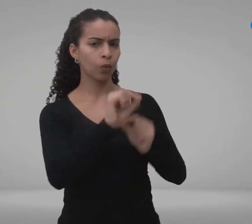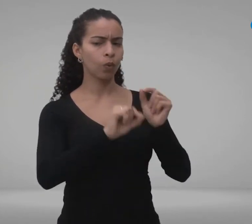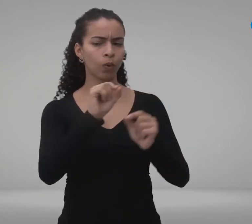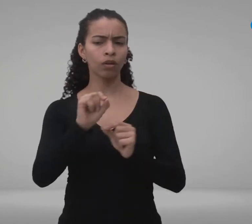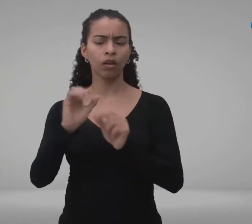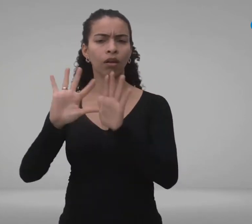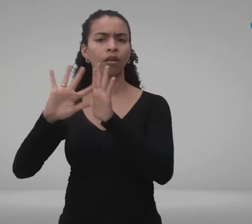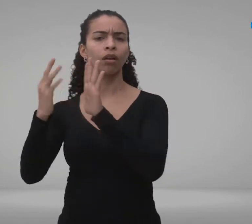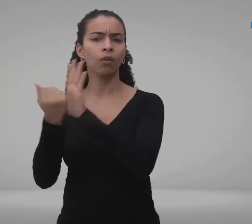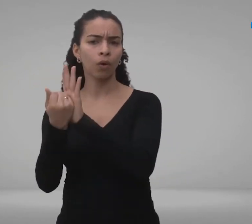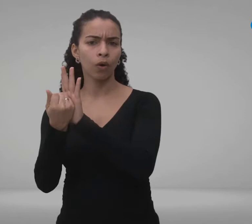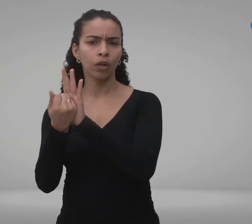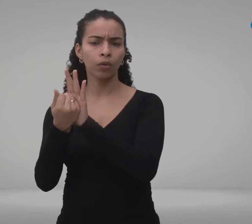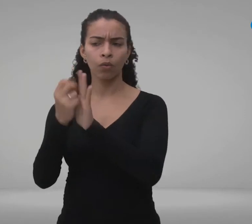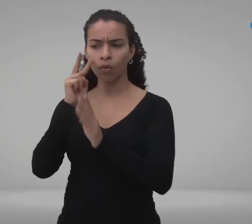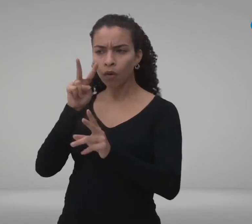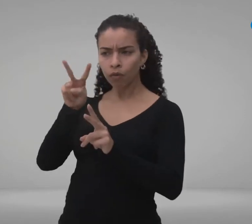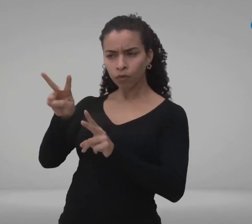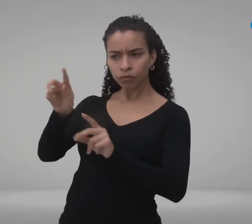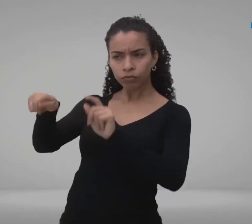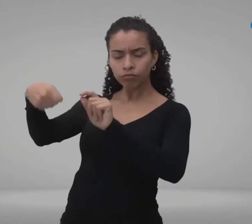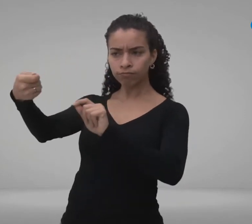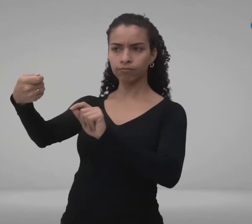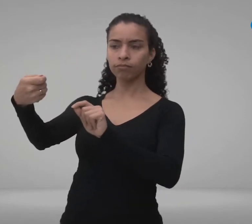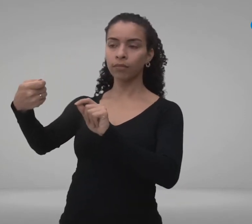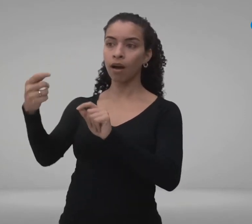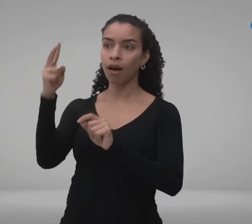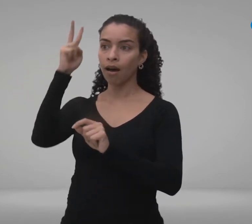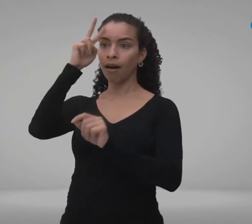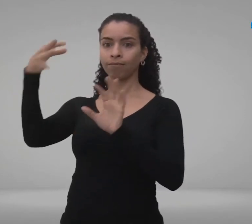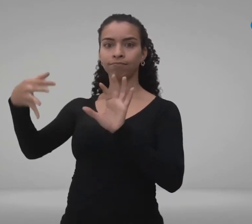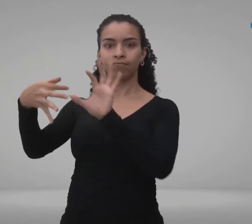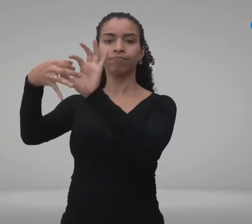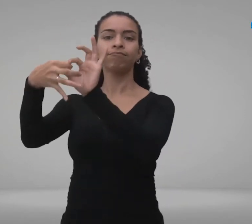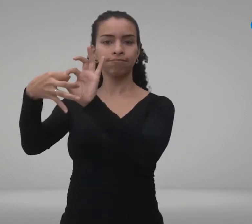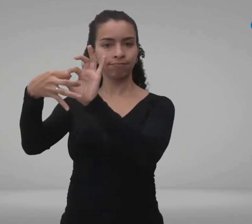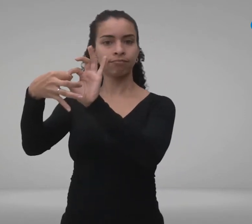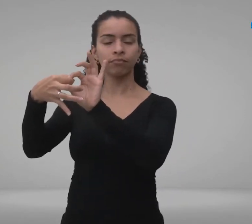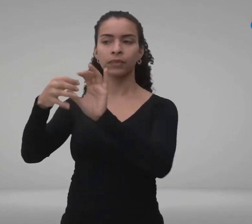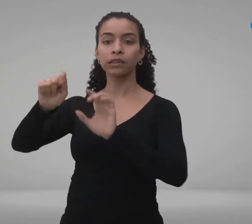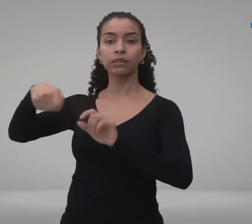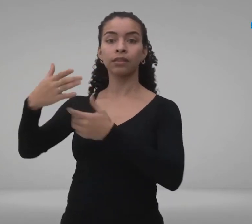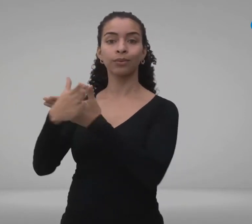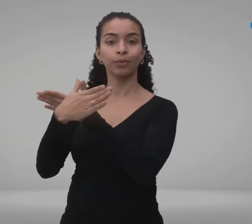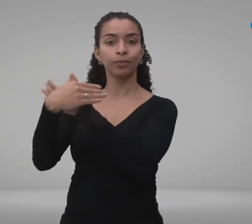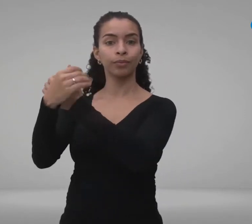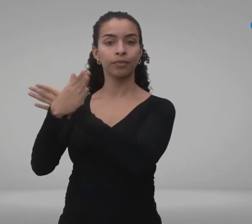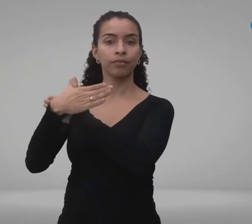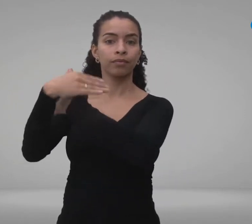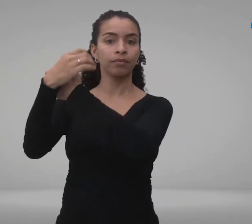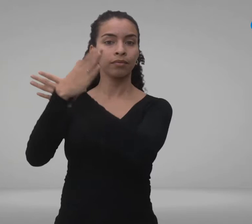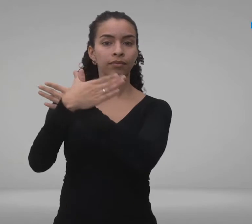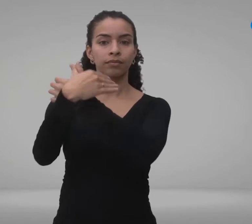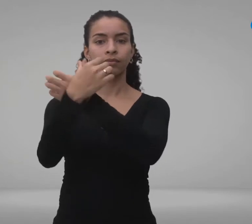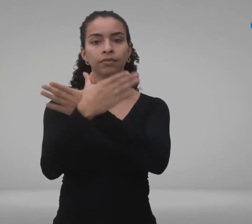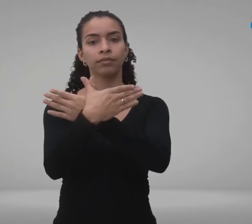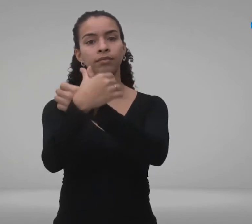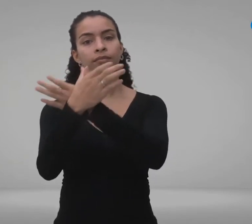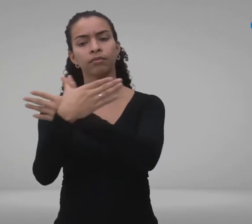sinal, visualmente eu consigo ligar ele ao que ele representa. Por exemplo, o sinal de borboleta. Quando eu